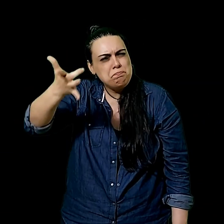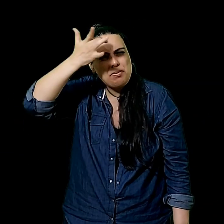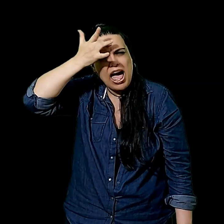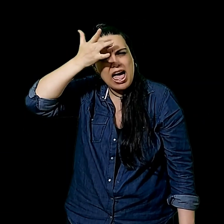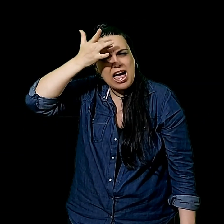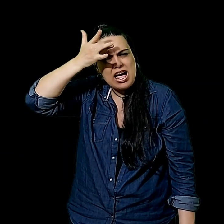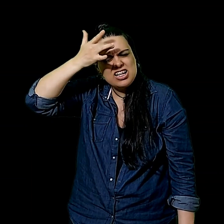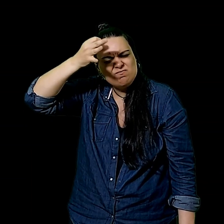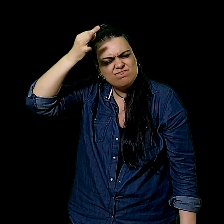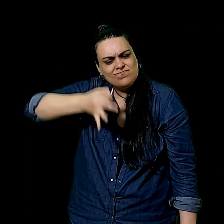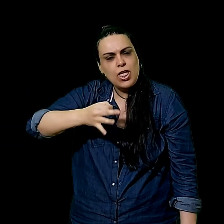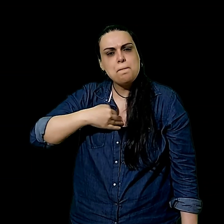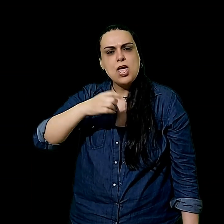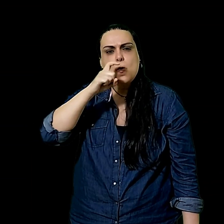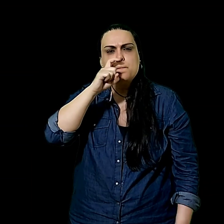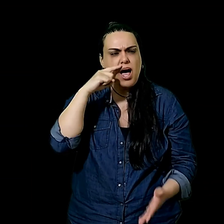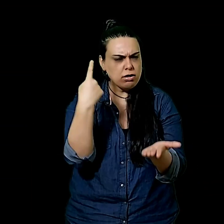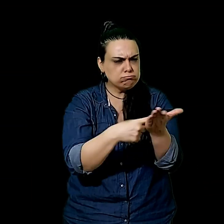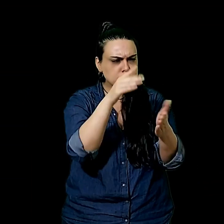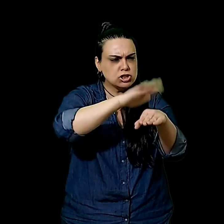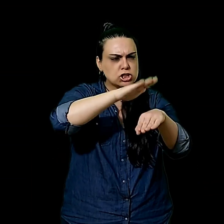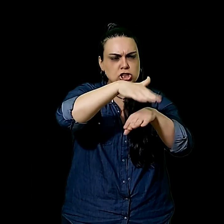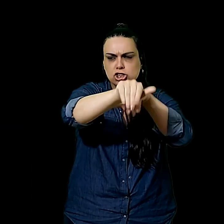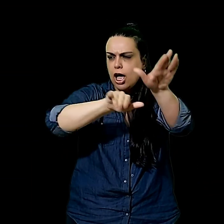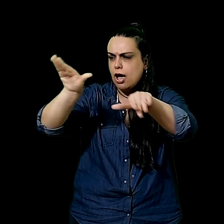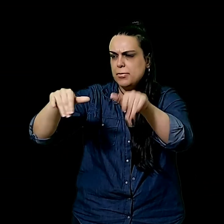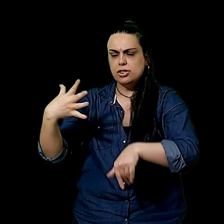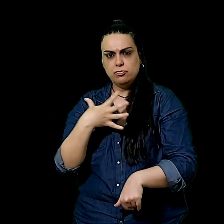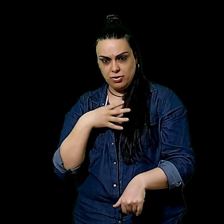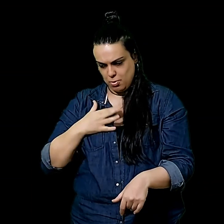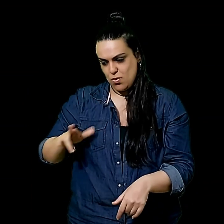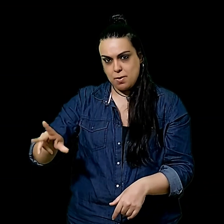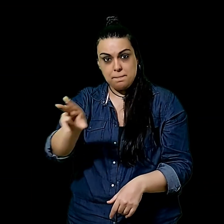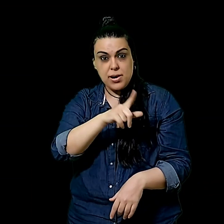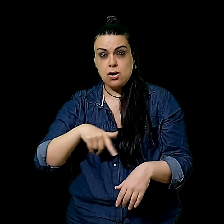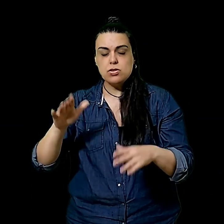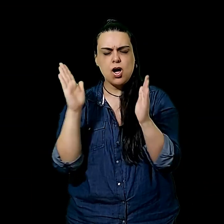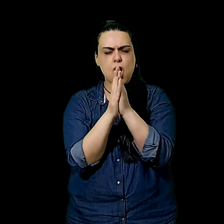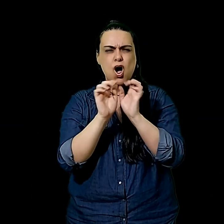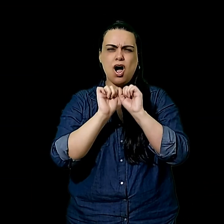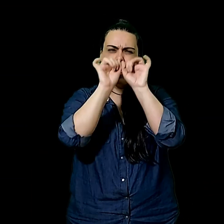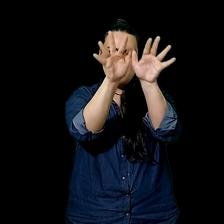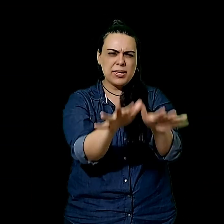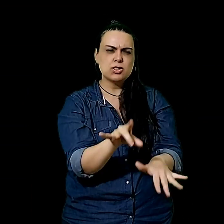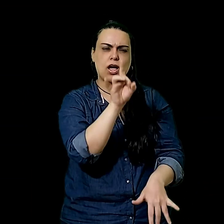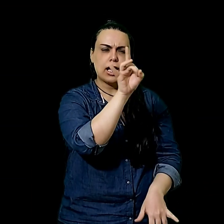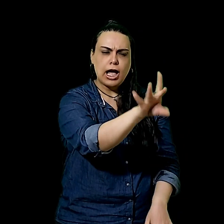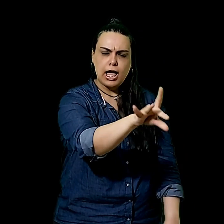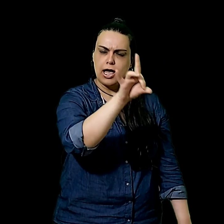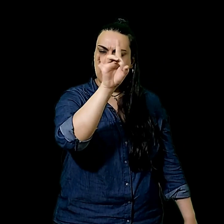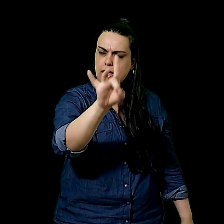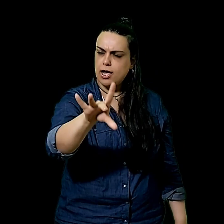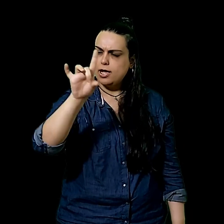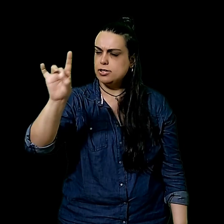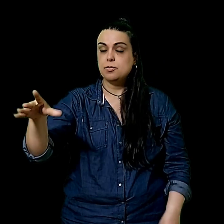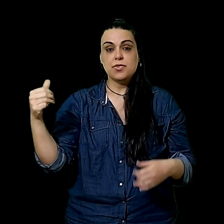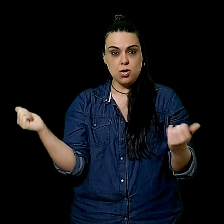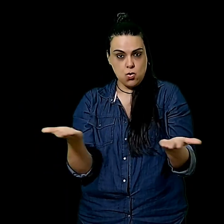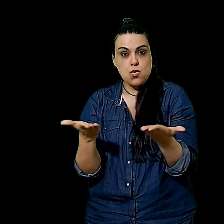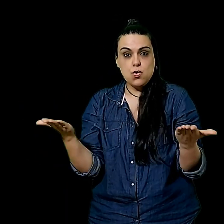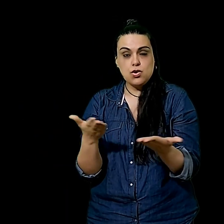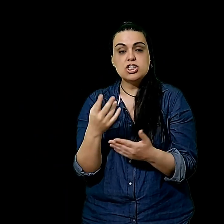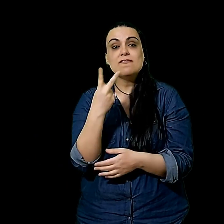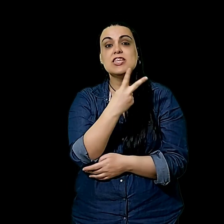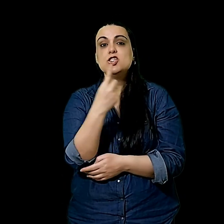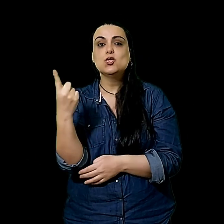exatamente do meu pai reunir os filhos e abençoar filho por filho. Hoje